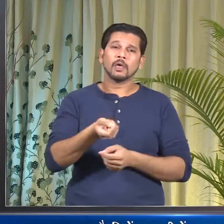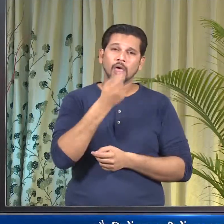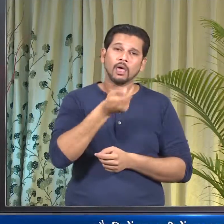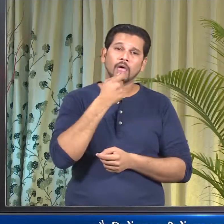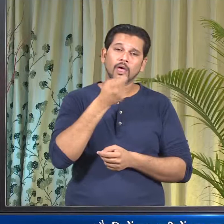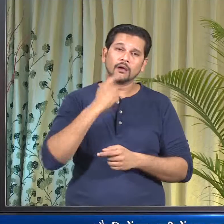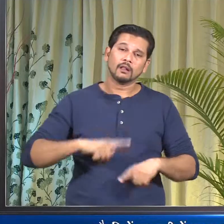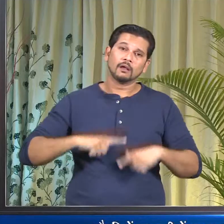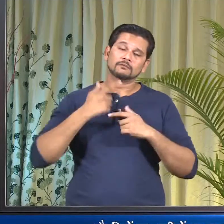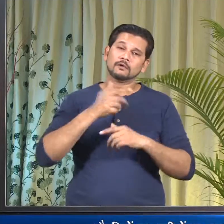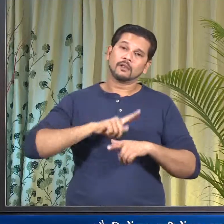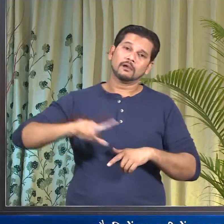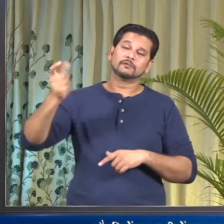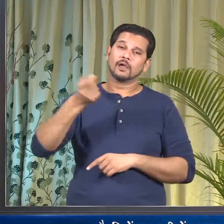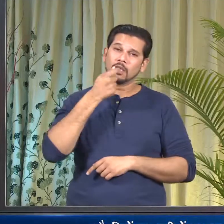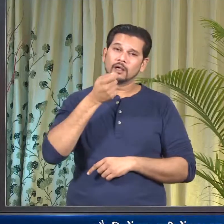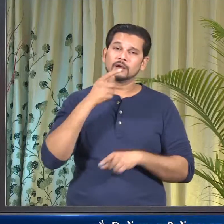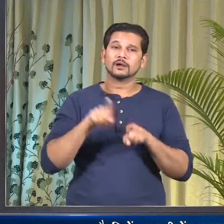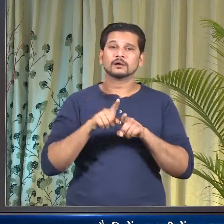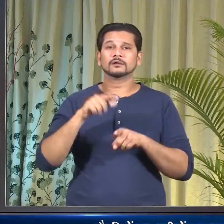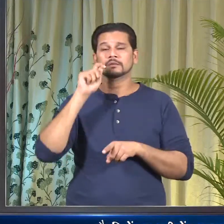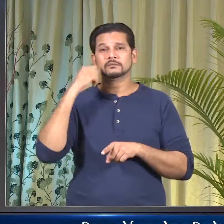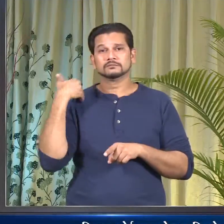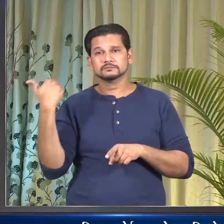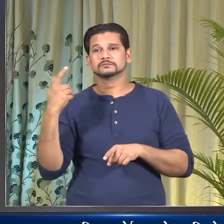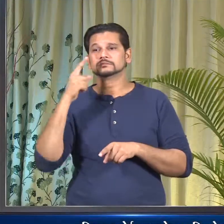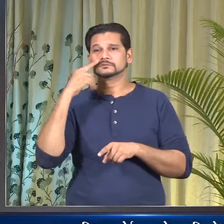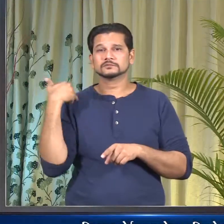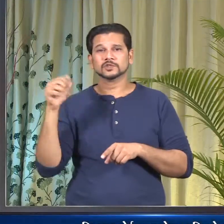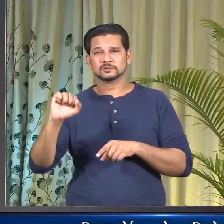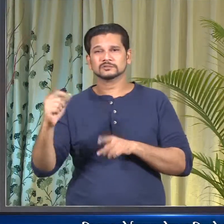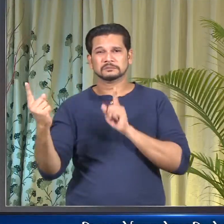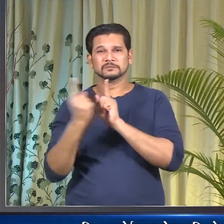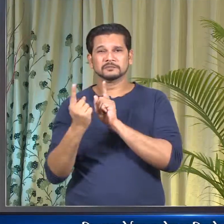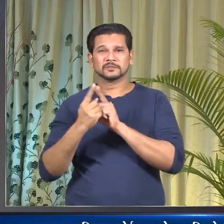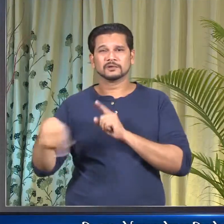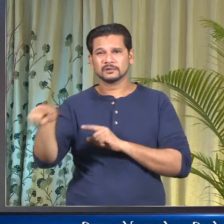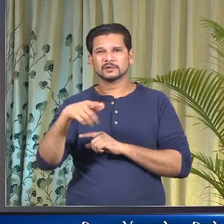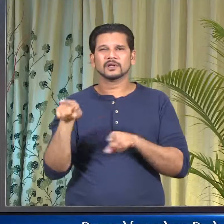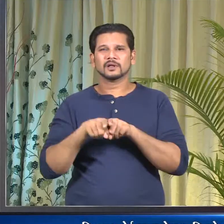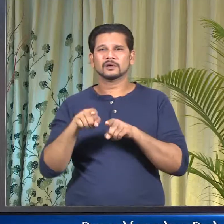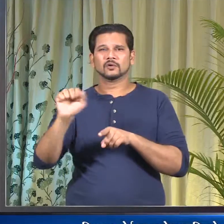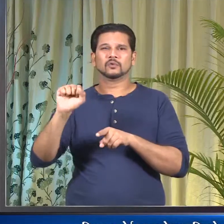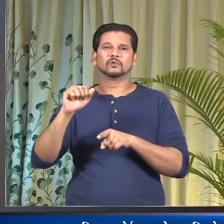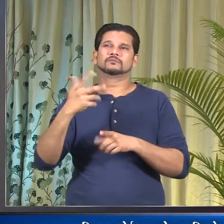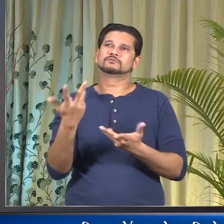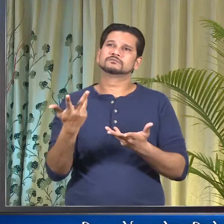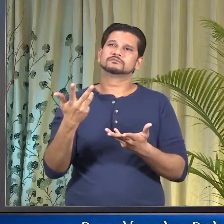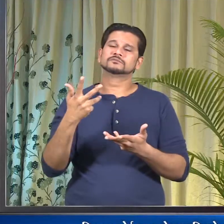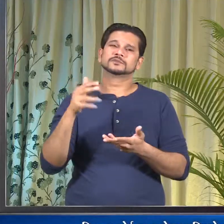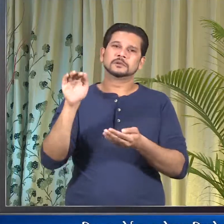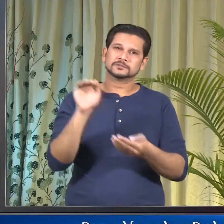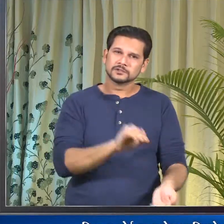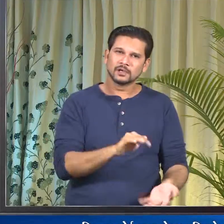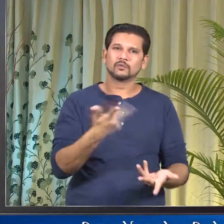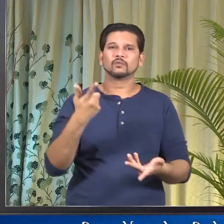पड़ता है बहुत भाई भेने हमसे मिलते हैं जिनका कोई जवान बेठा या जिनके पती की अचानक